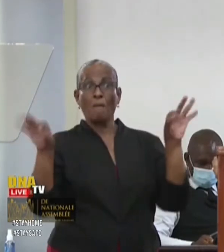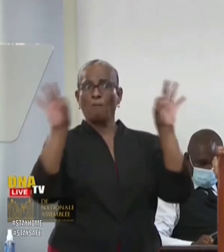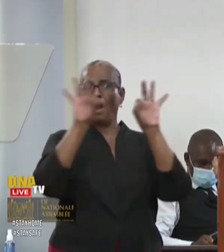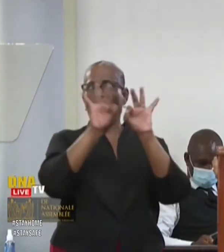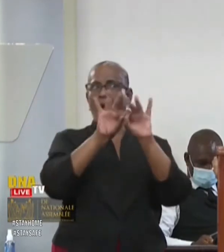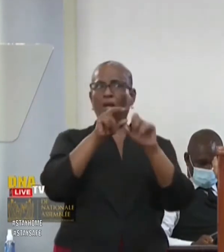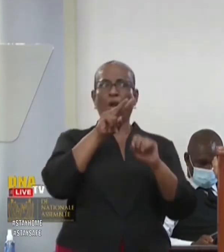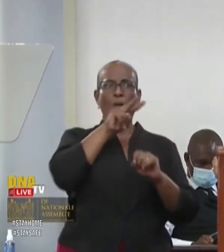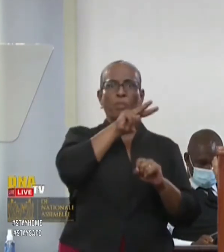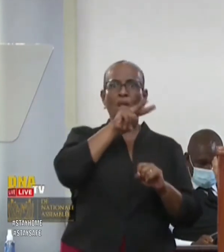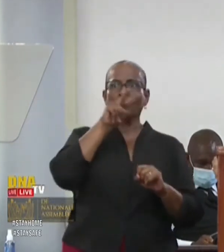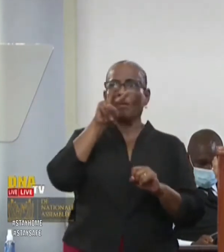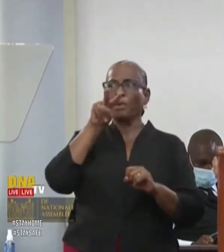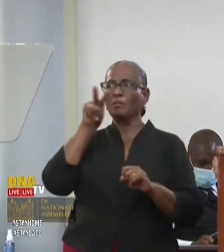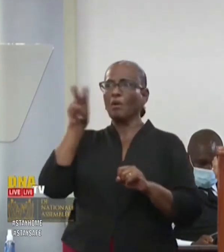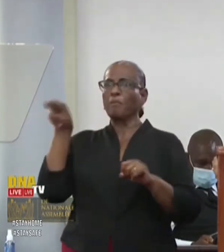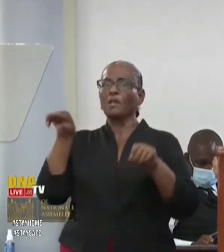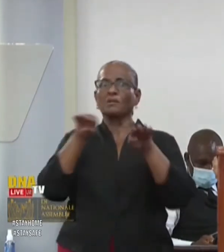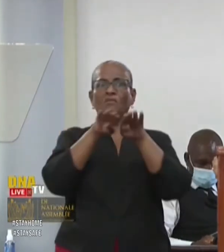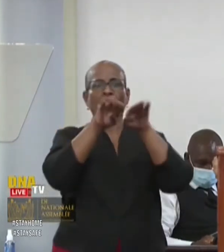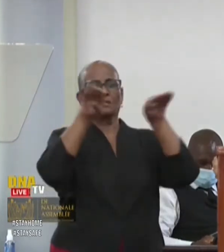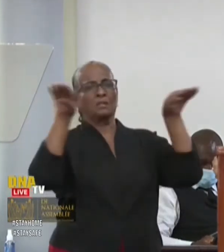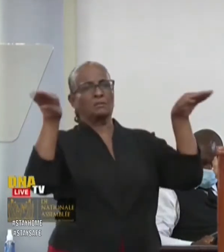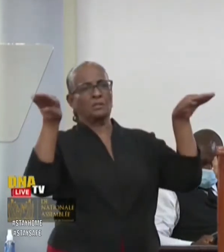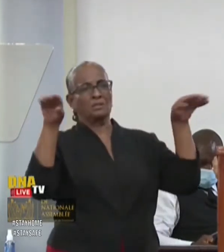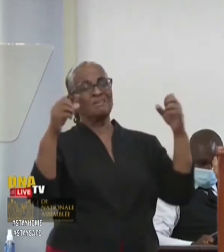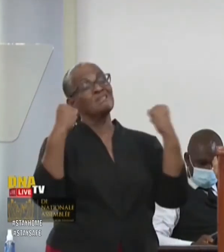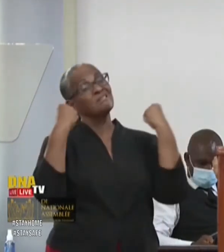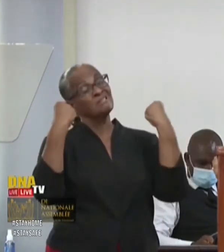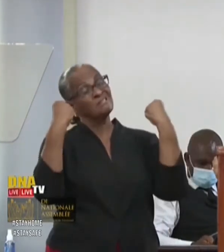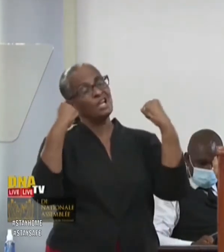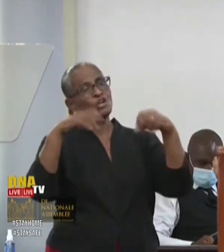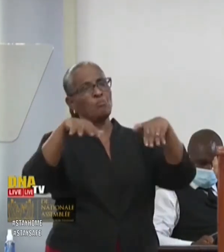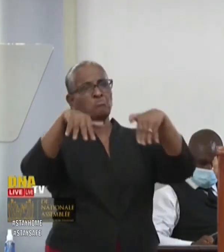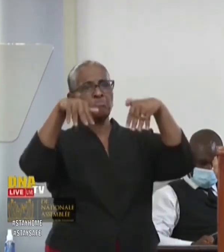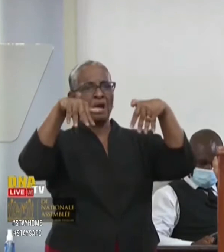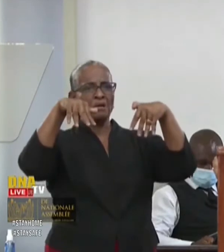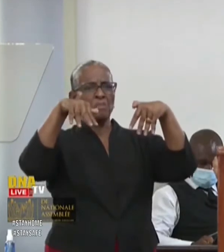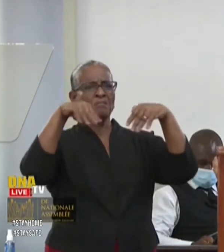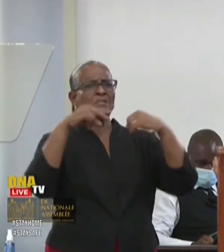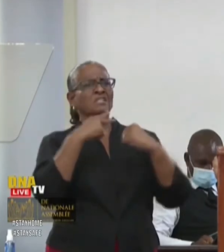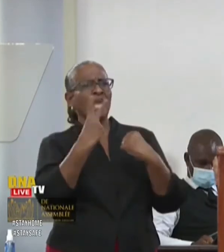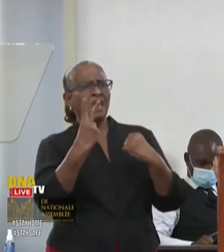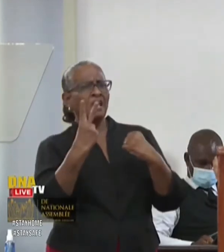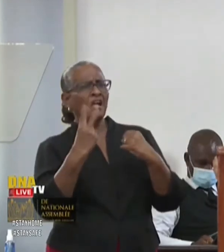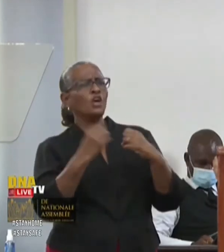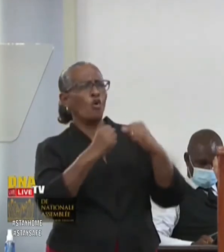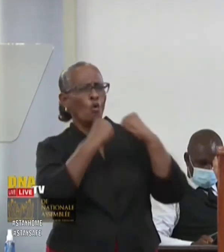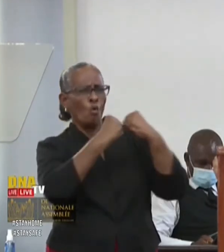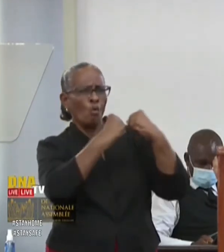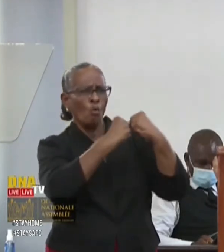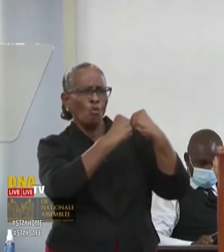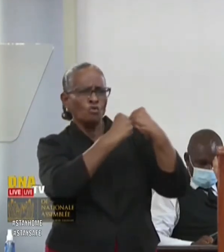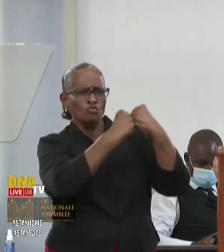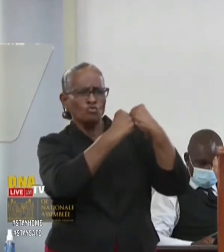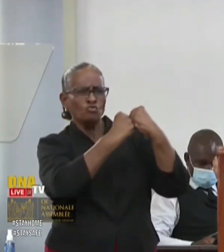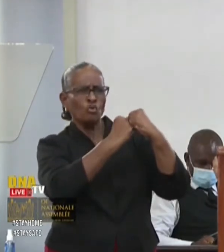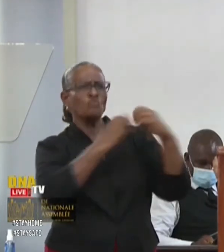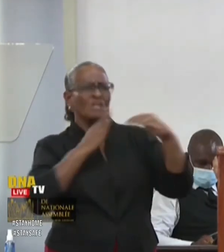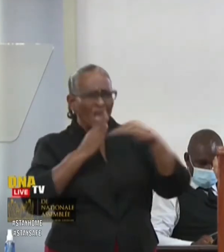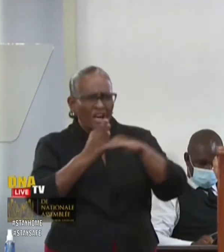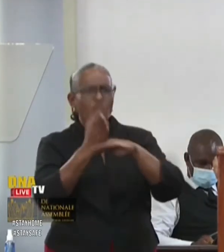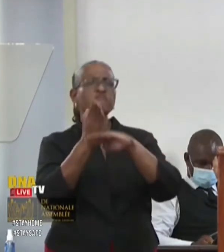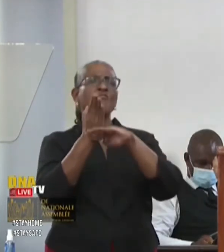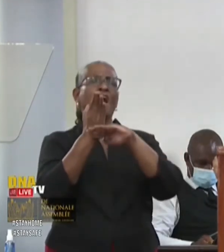bewakers van de democratie. Sterke parlementen, meneer de voorzitter, zijn eigenlijk een hoeksteen van een